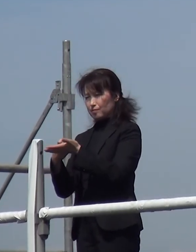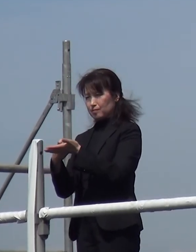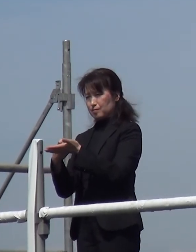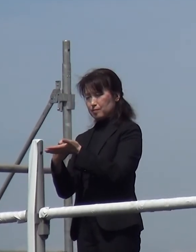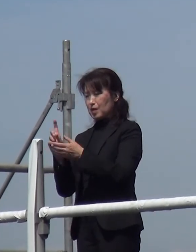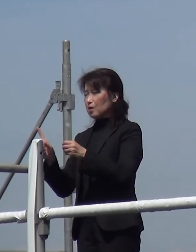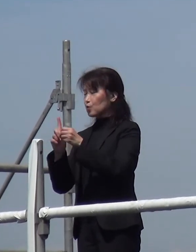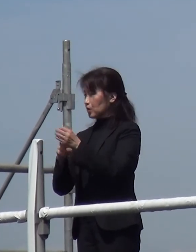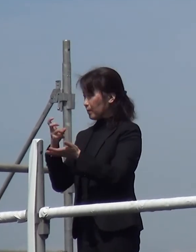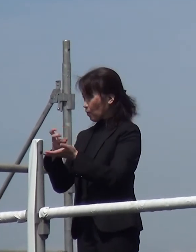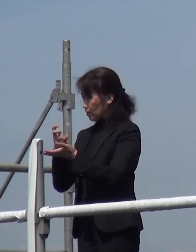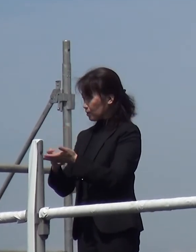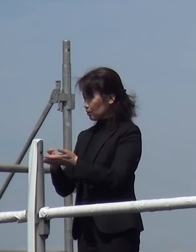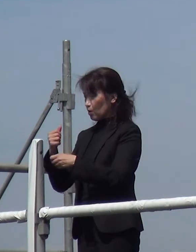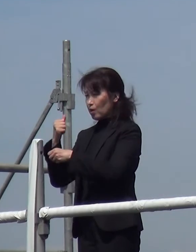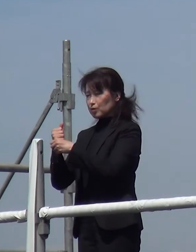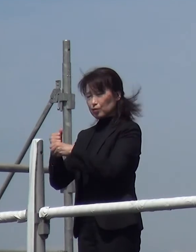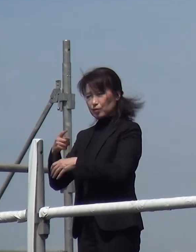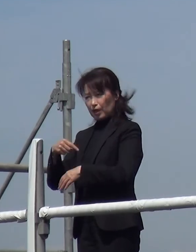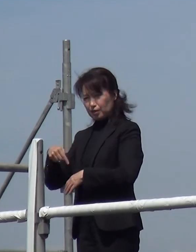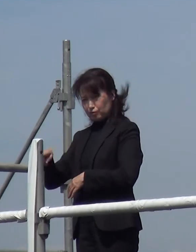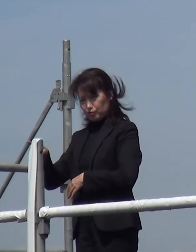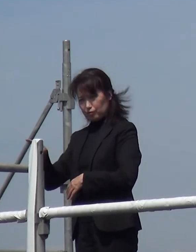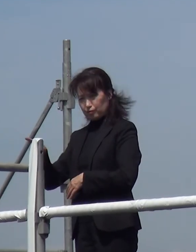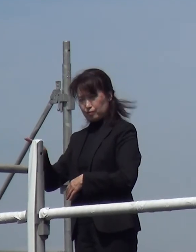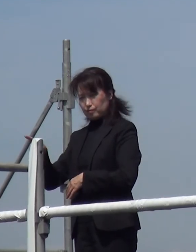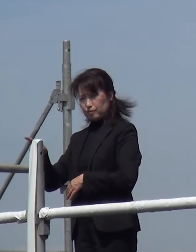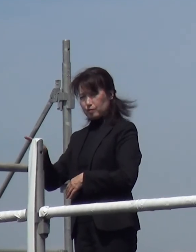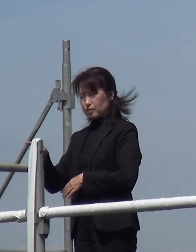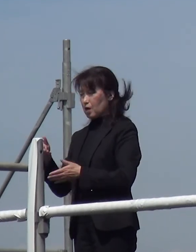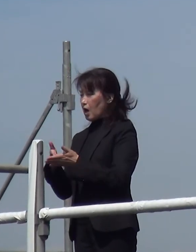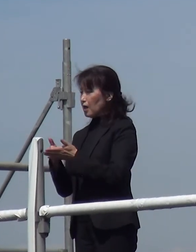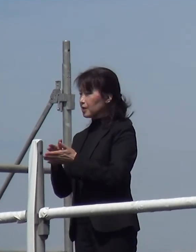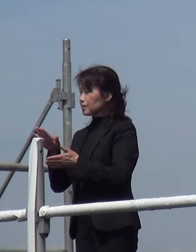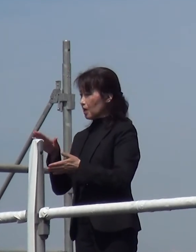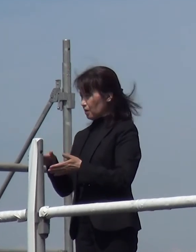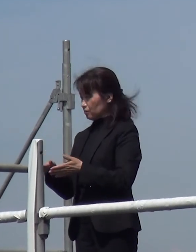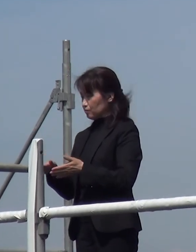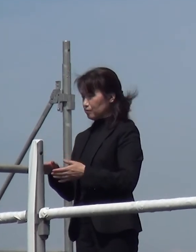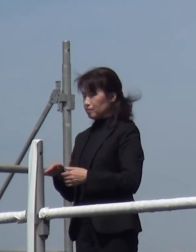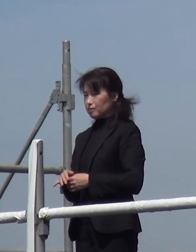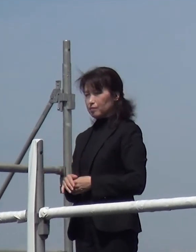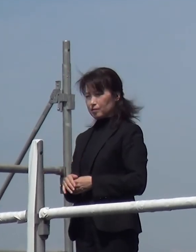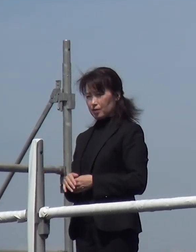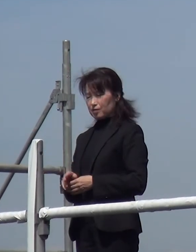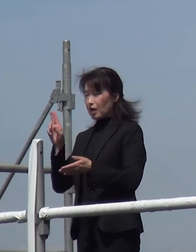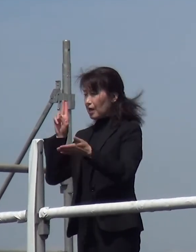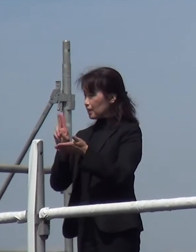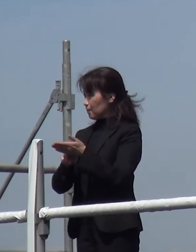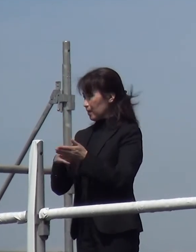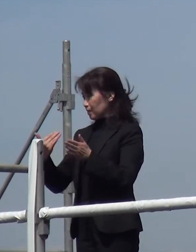そのための法律を作ろうと彼らは言っているけれども、それができたわけではない。